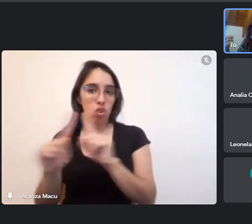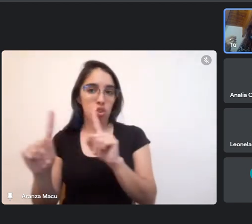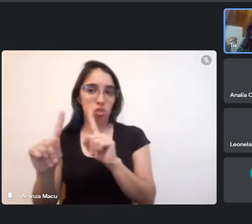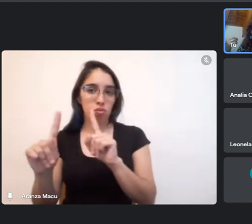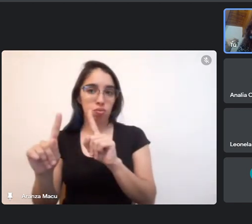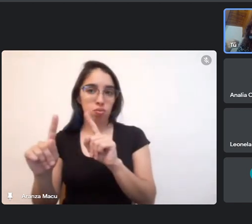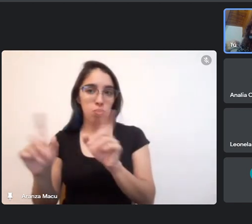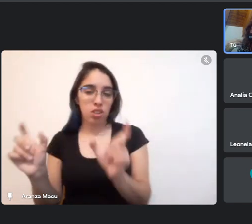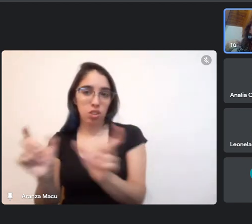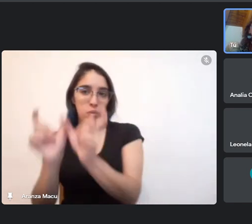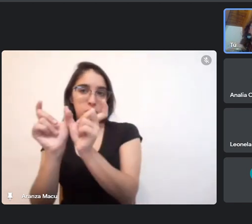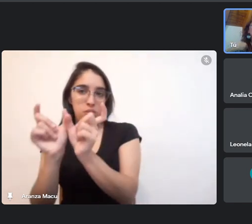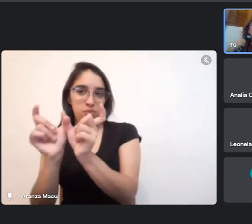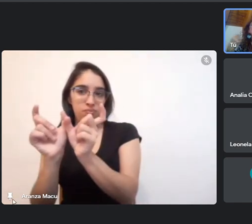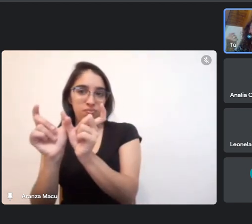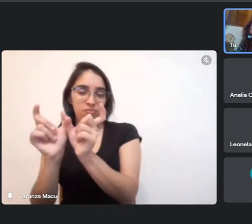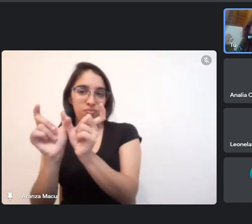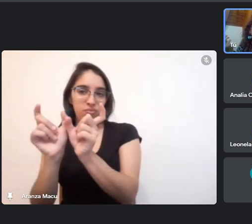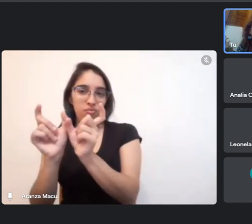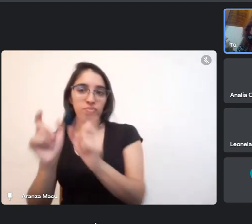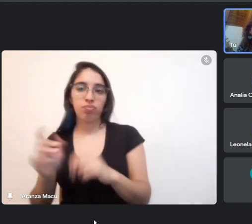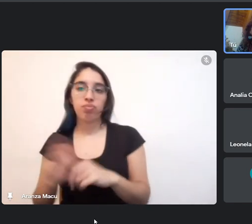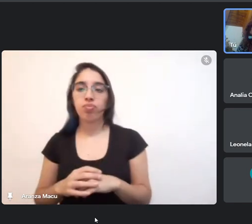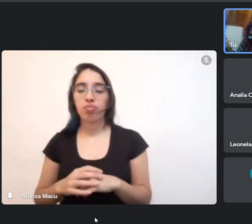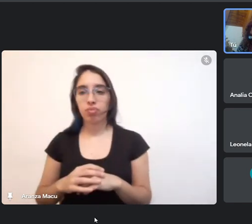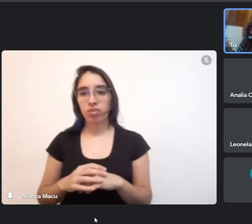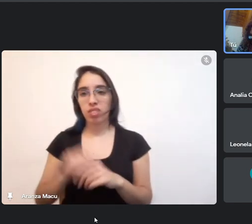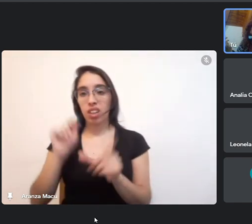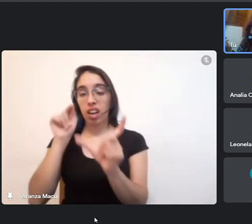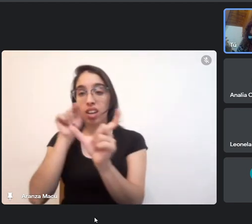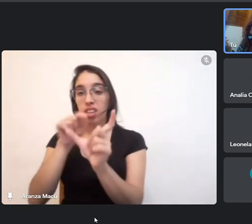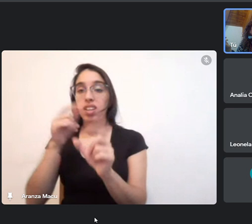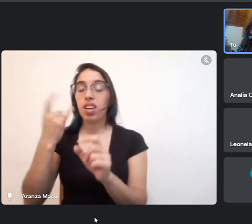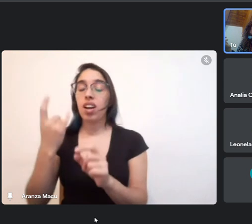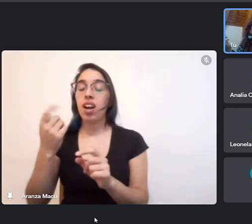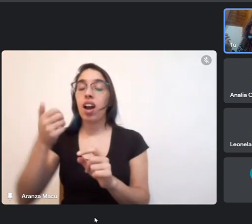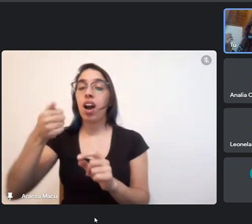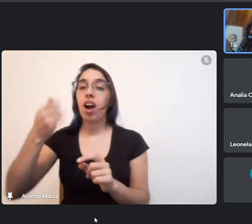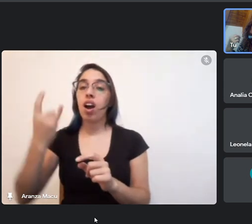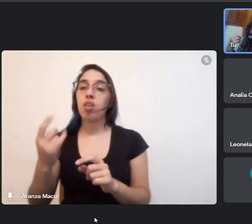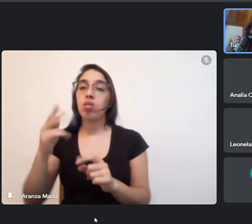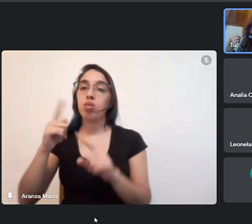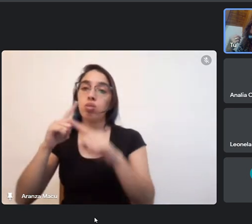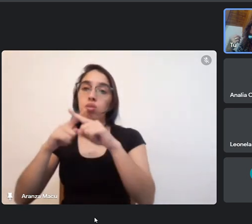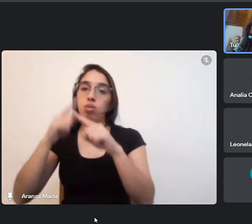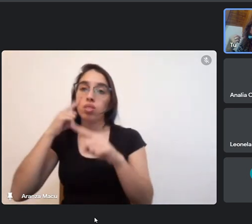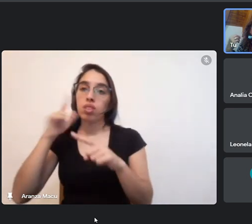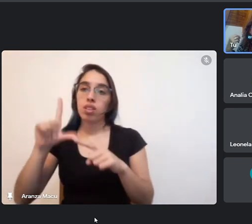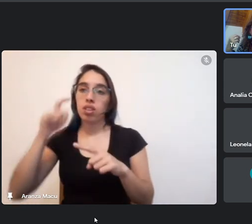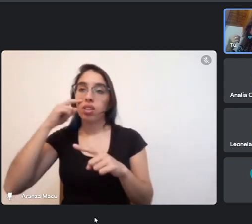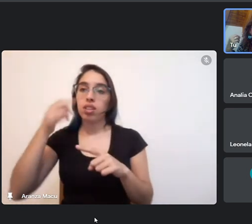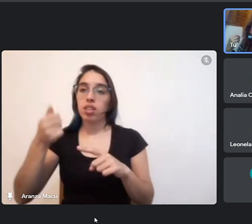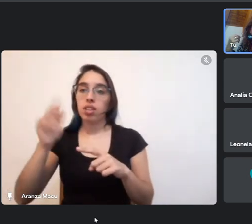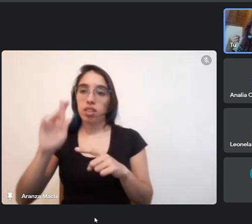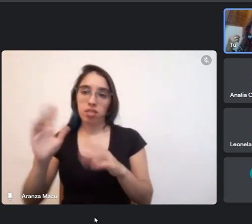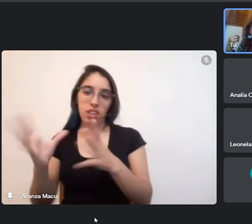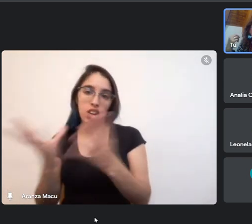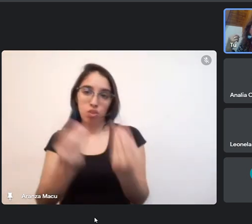de otro verbo, está como auxiliar. ¿Sí? Entonces es un verbo auxiliar.